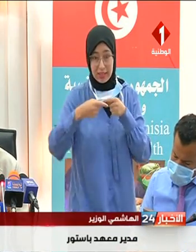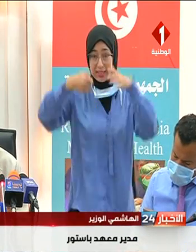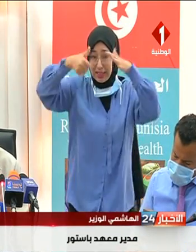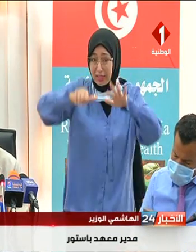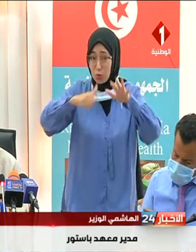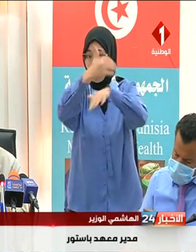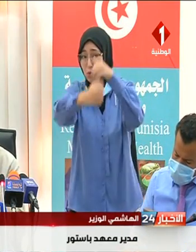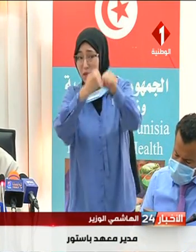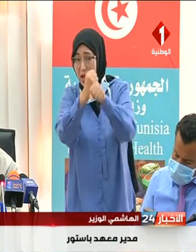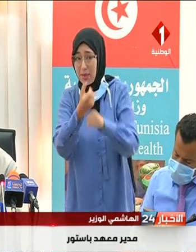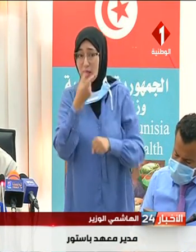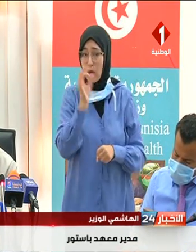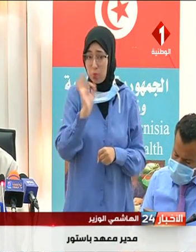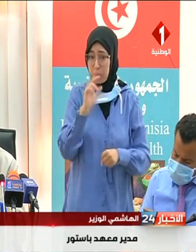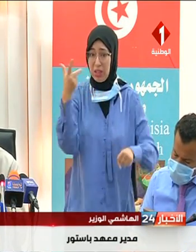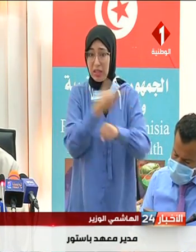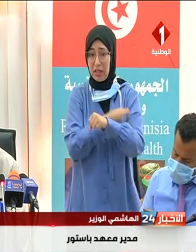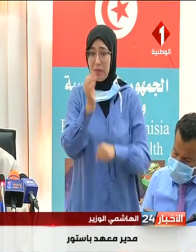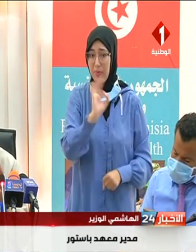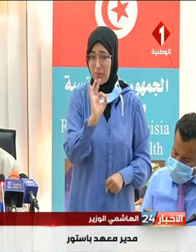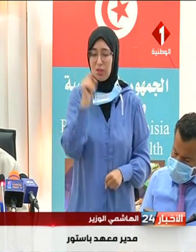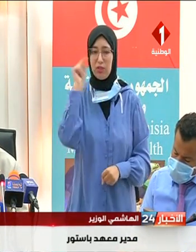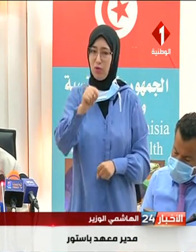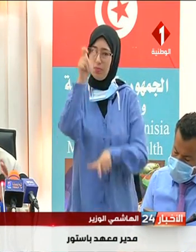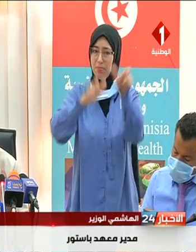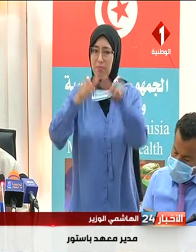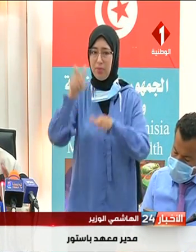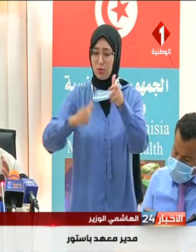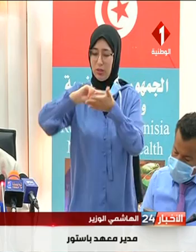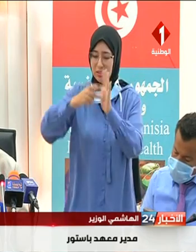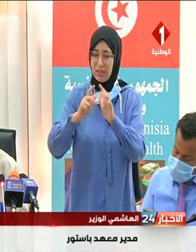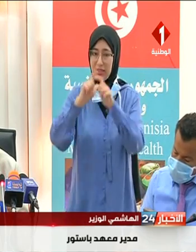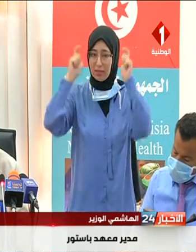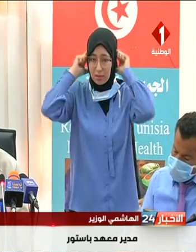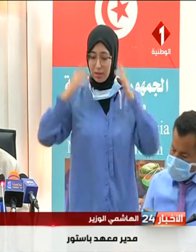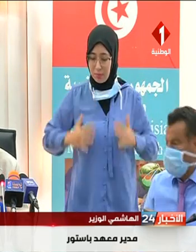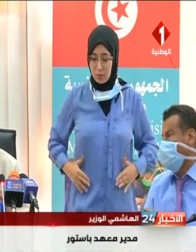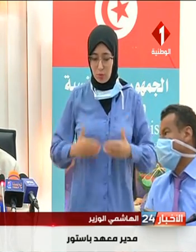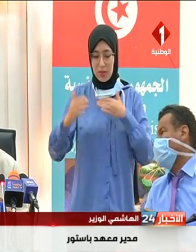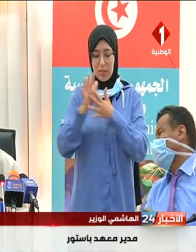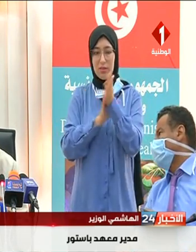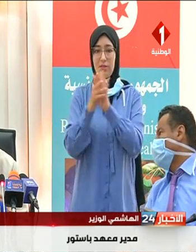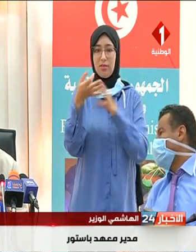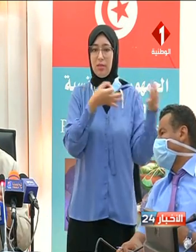اسبوع واللي ما فيها يكملوا نواصل وا الوسائل الوقائيه اللي